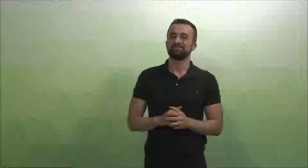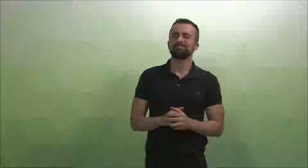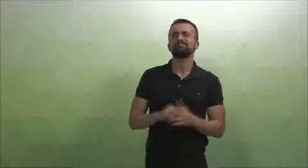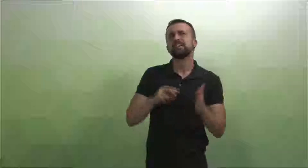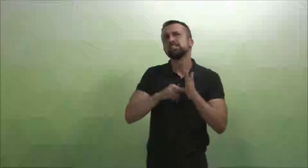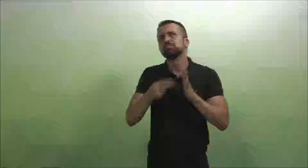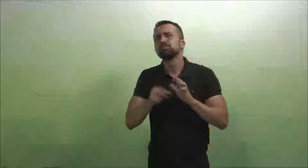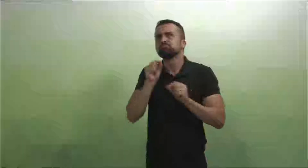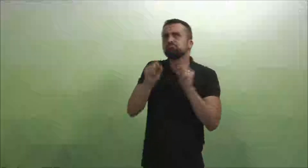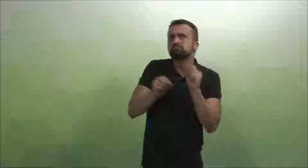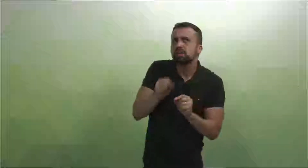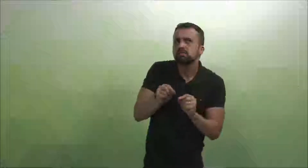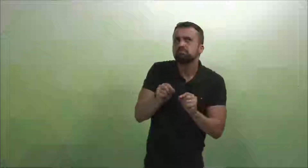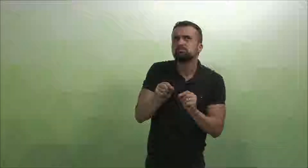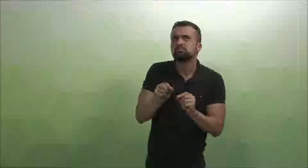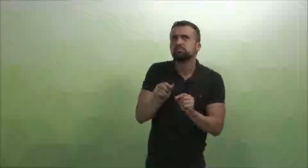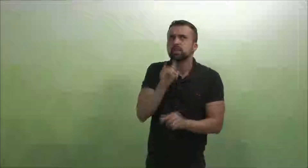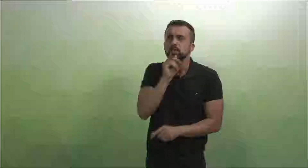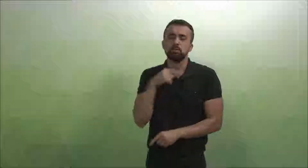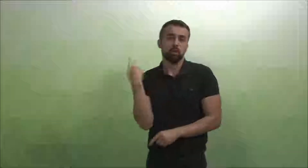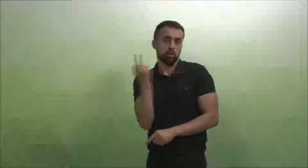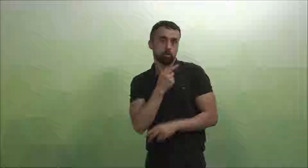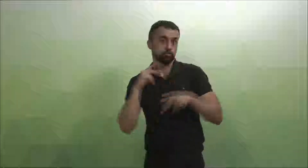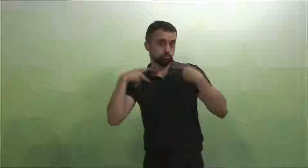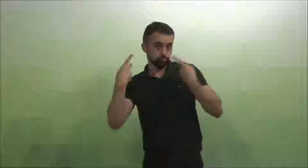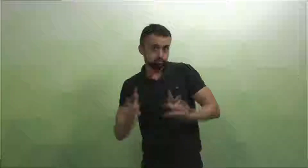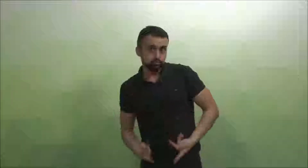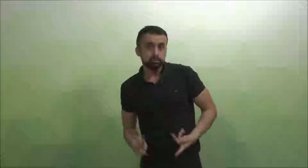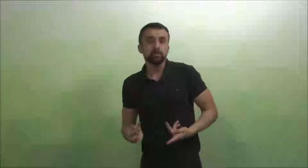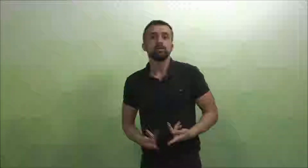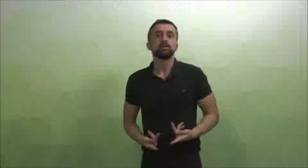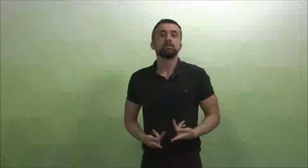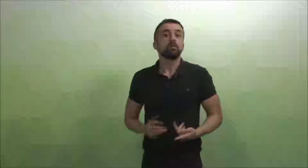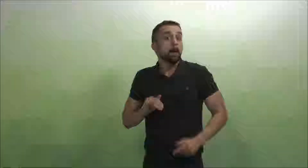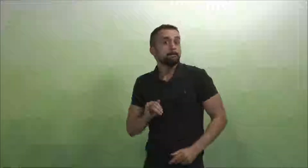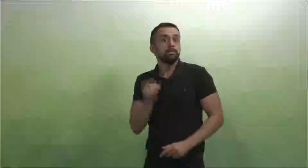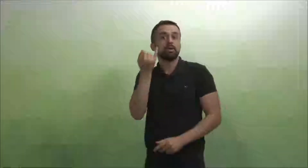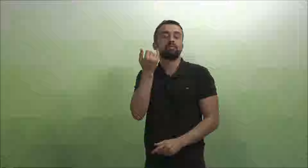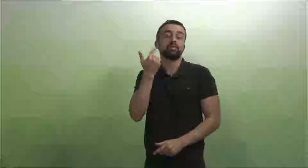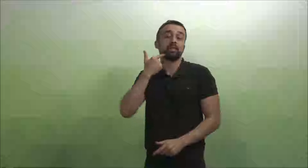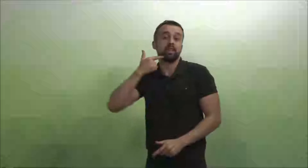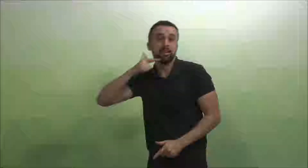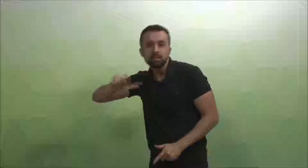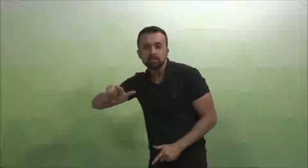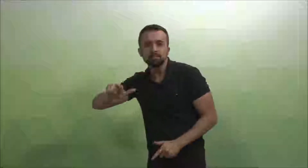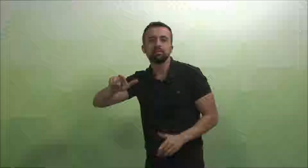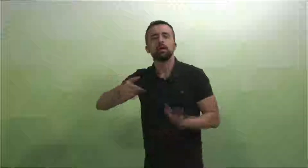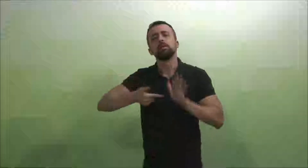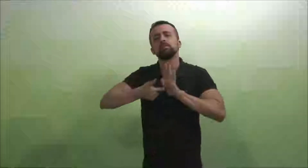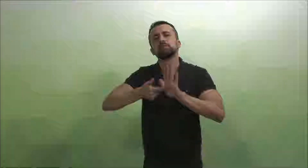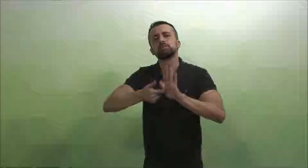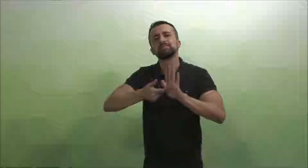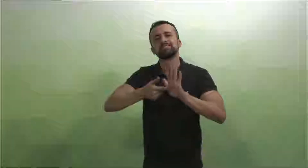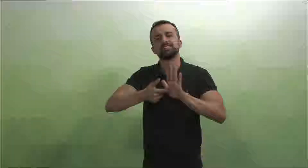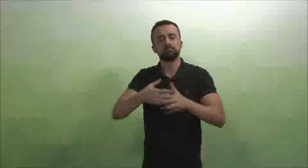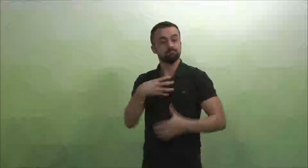flexibilidade e versatilidade. O que significa que podemos utilizar da língua